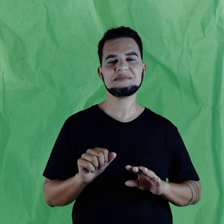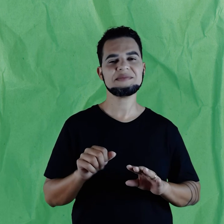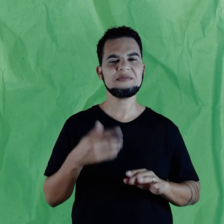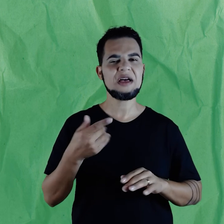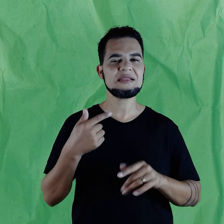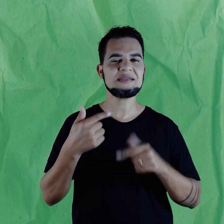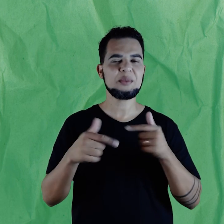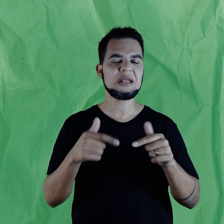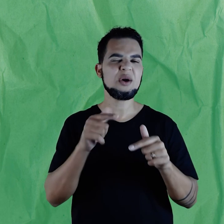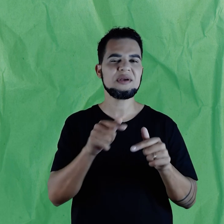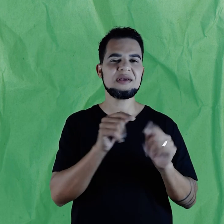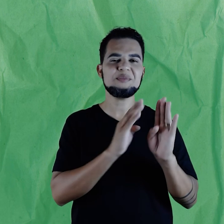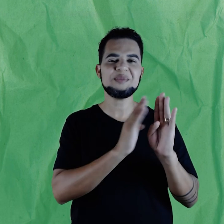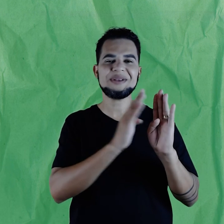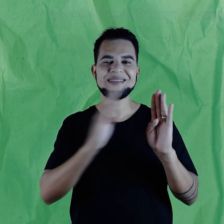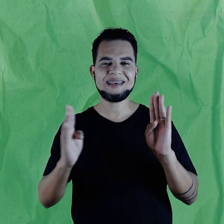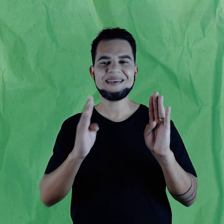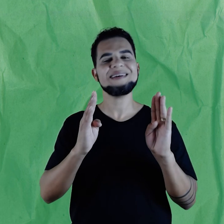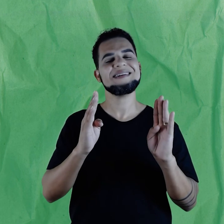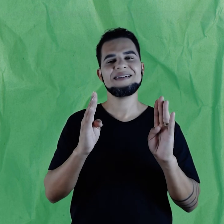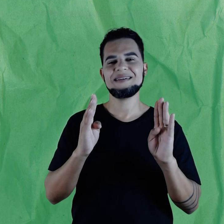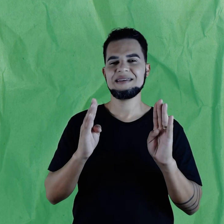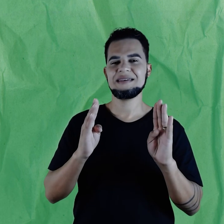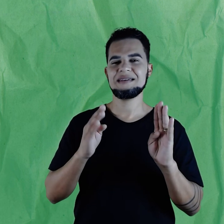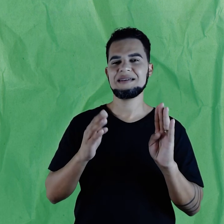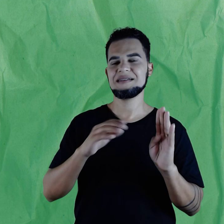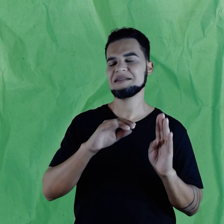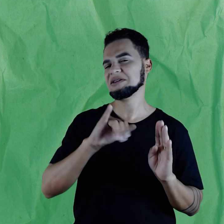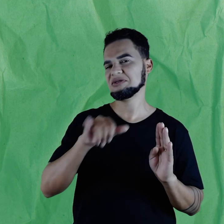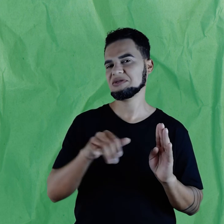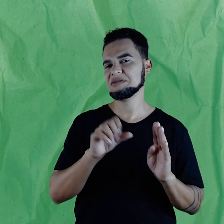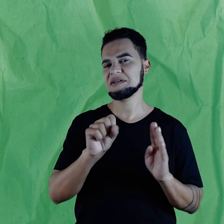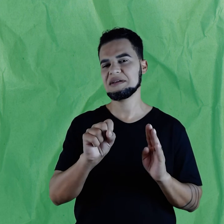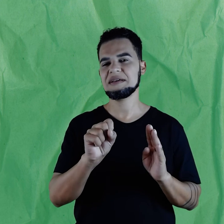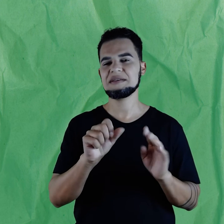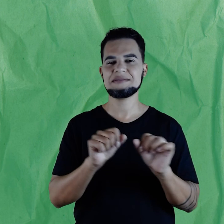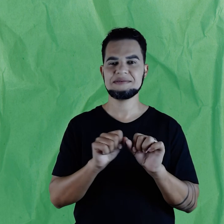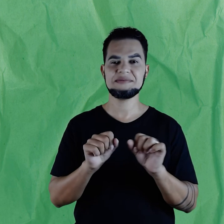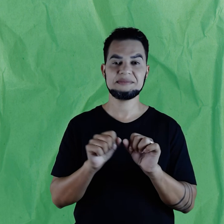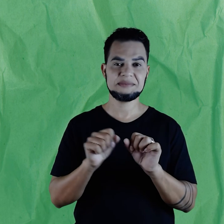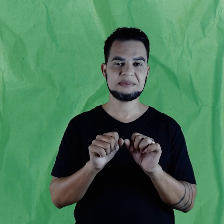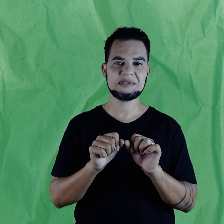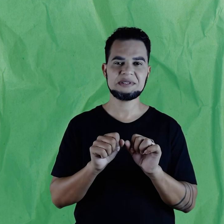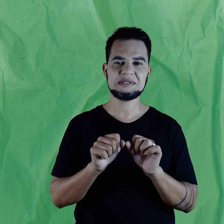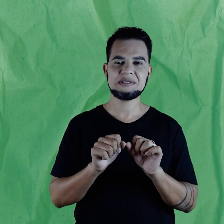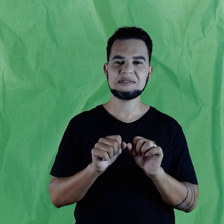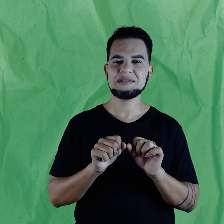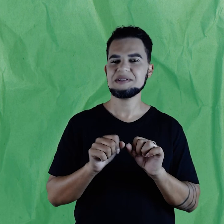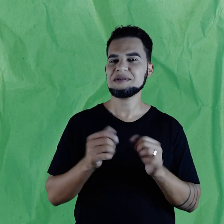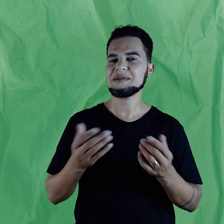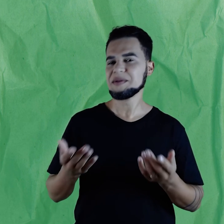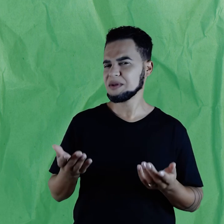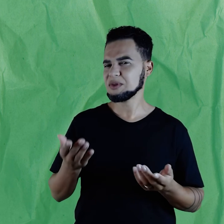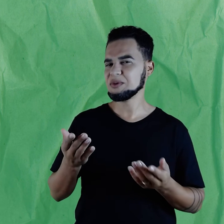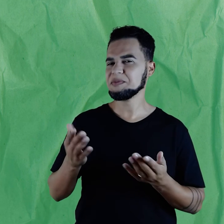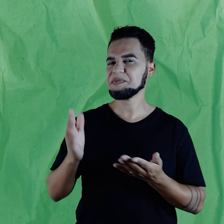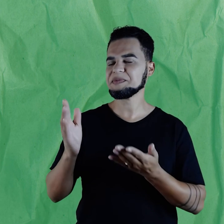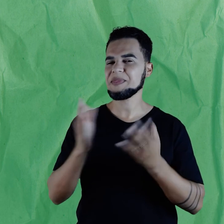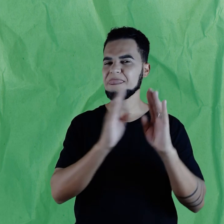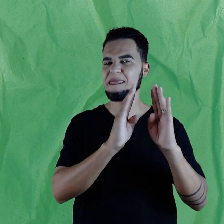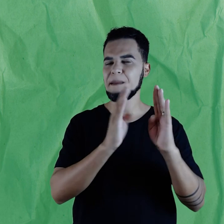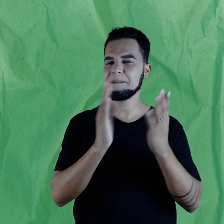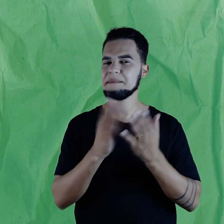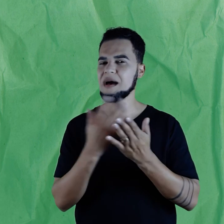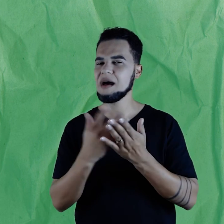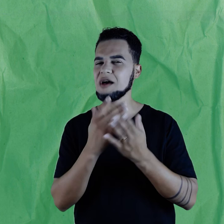com bibliotecas como React.js para poder estar fazendo páginas, né? Single